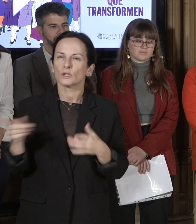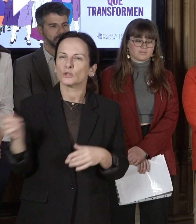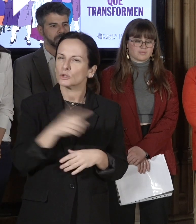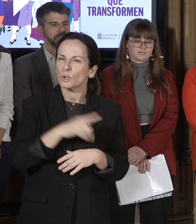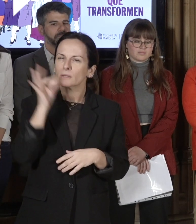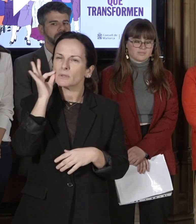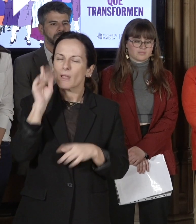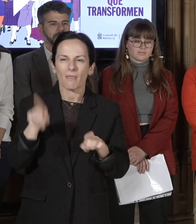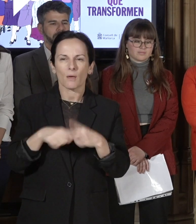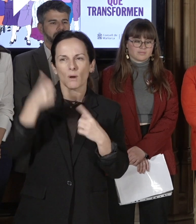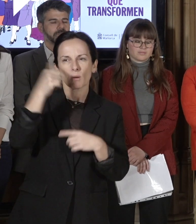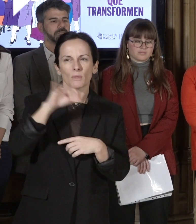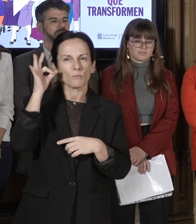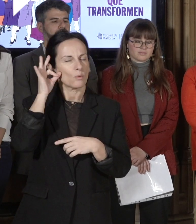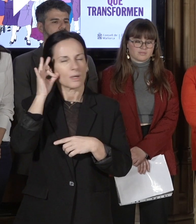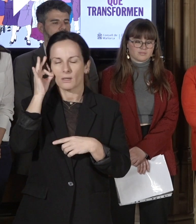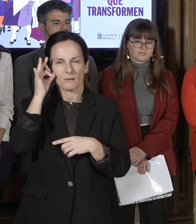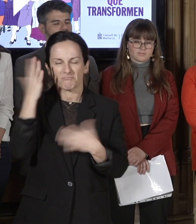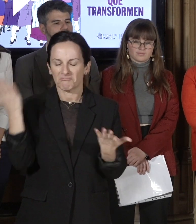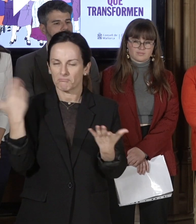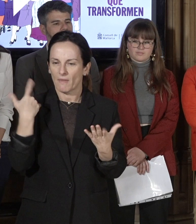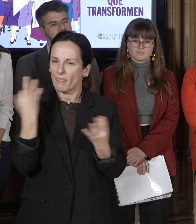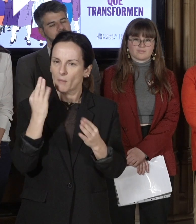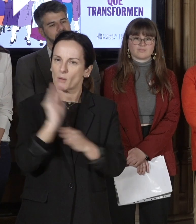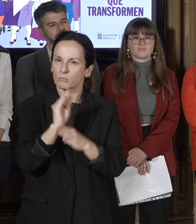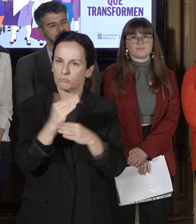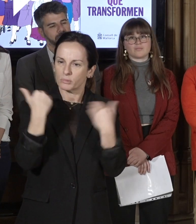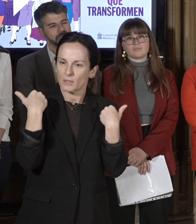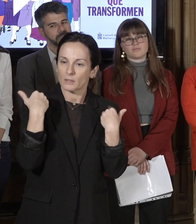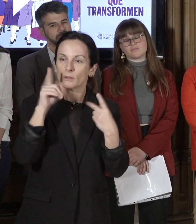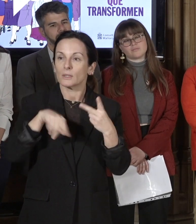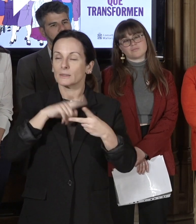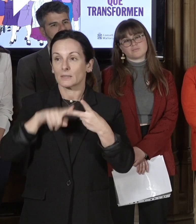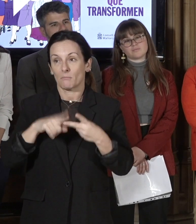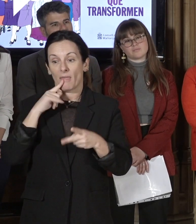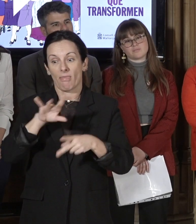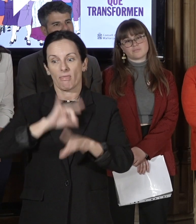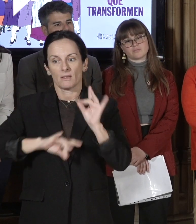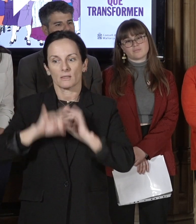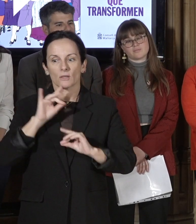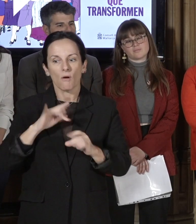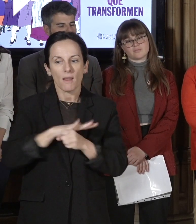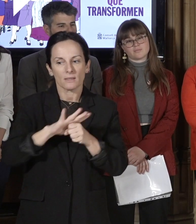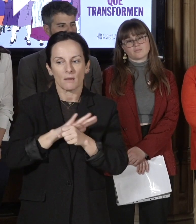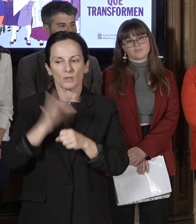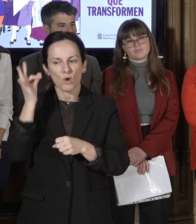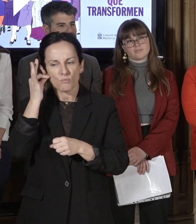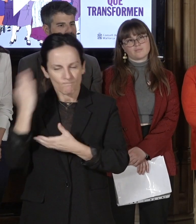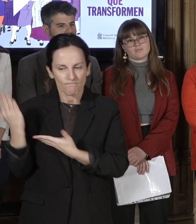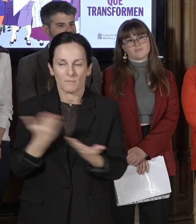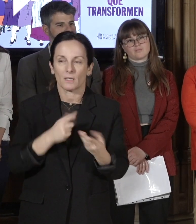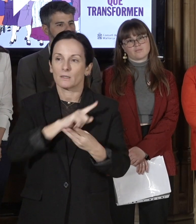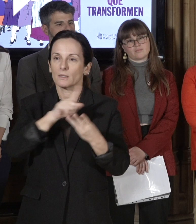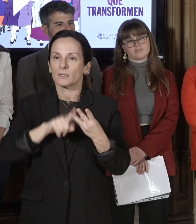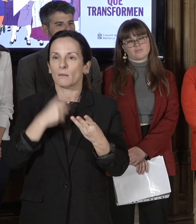gènere, en les tasques de cura, potenciar la participació de les dones en els àmbits de presa de decisions, potenciar lideratges de les